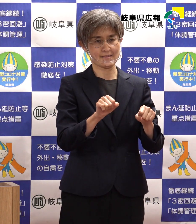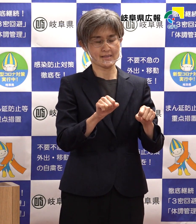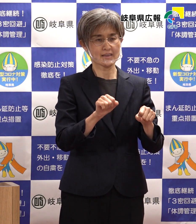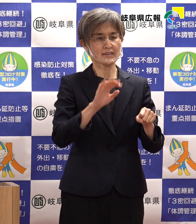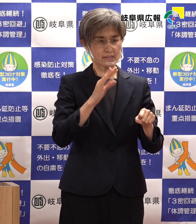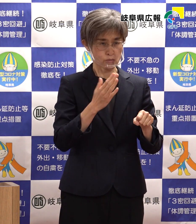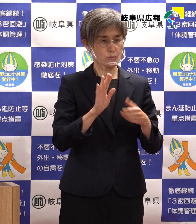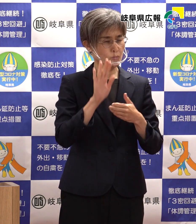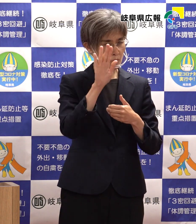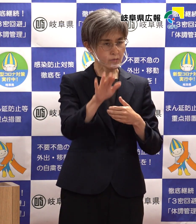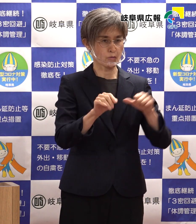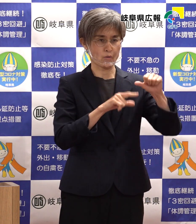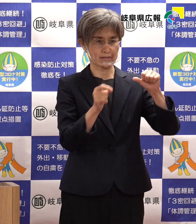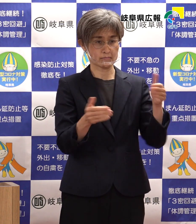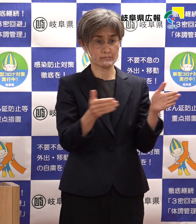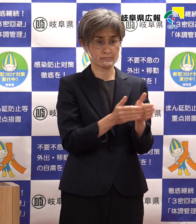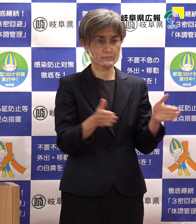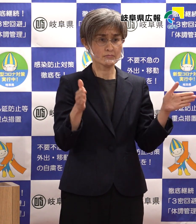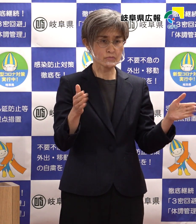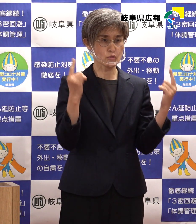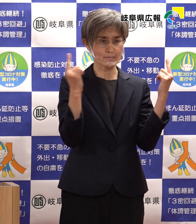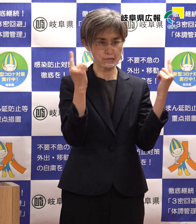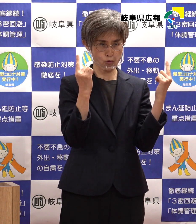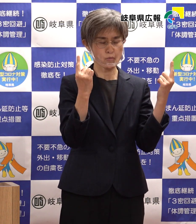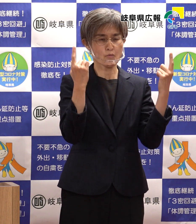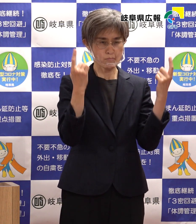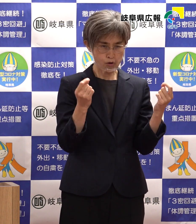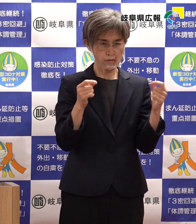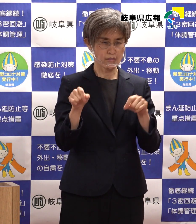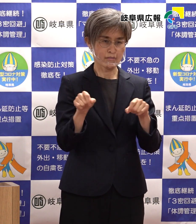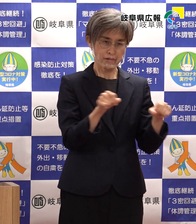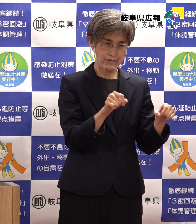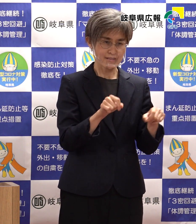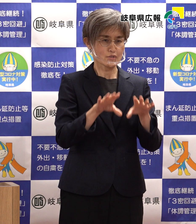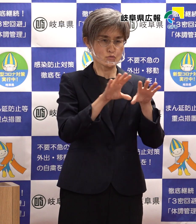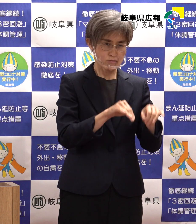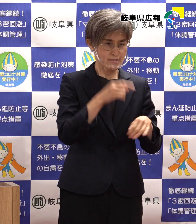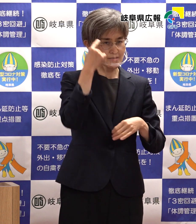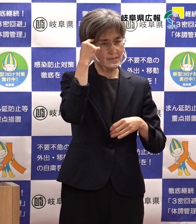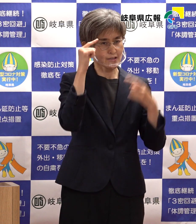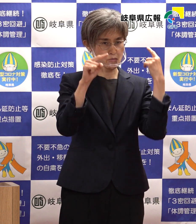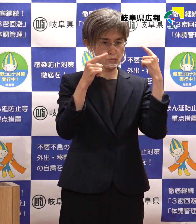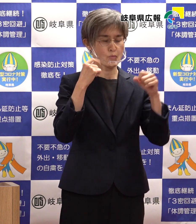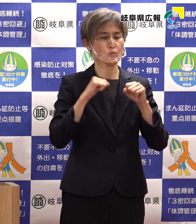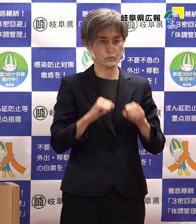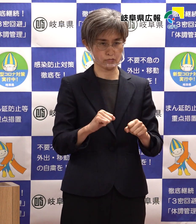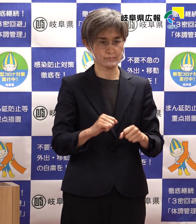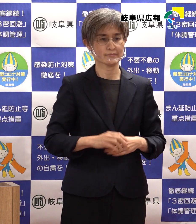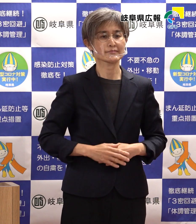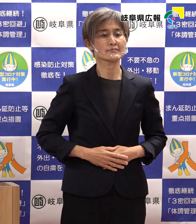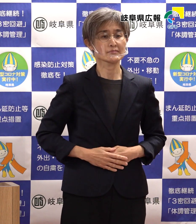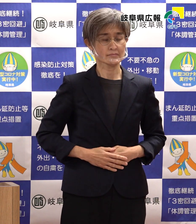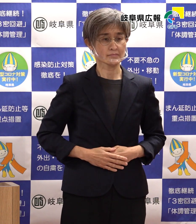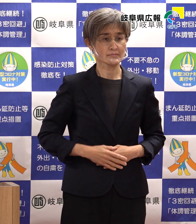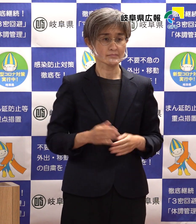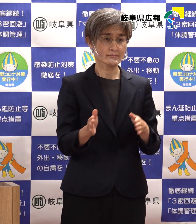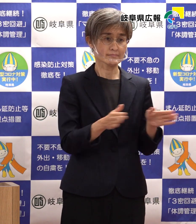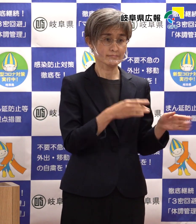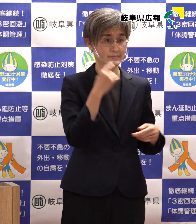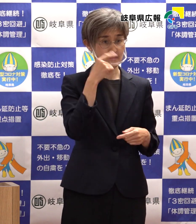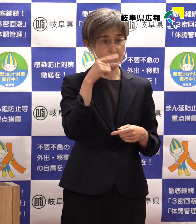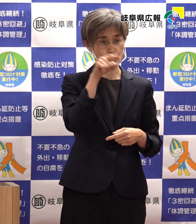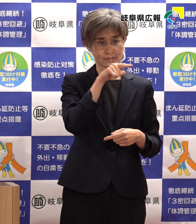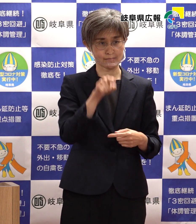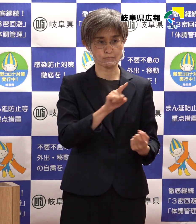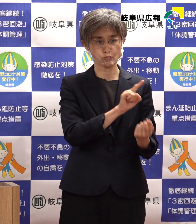するということでございます。それから外国人県民向けの感染防止対策でありますが、予防的検査をさらに積極